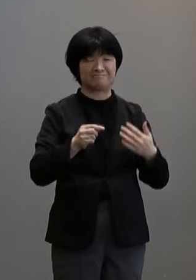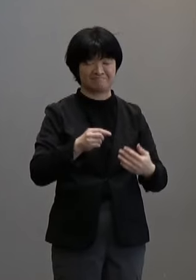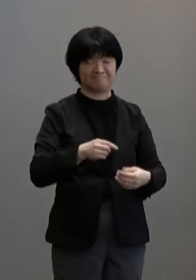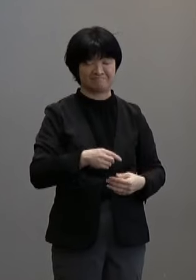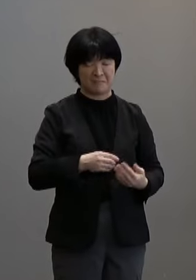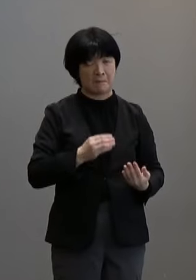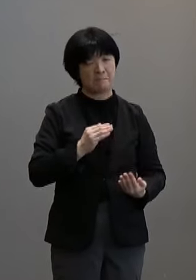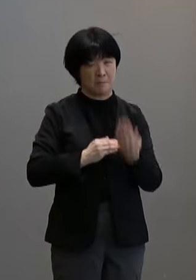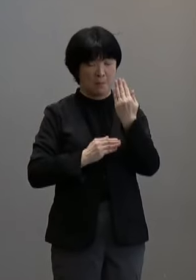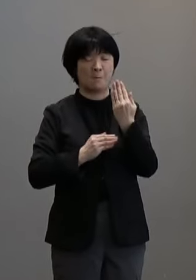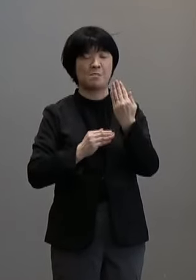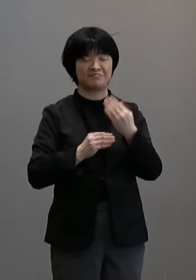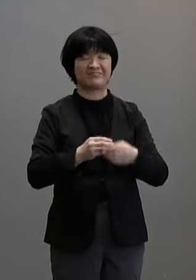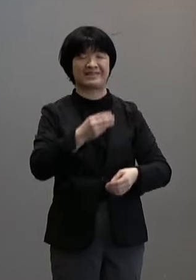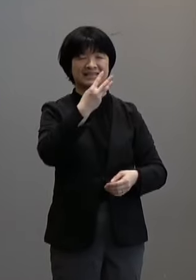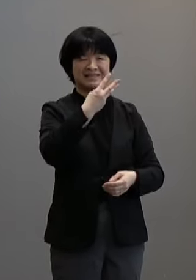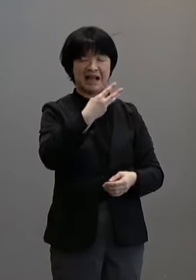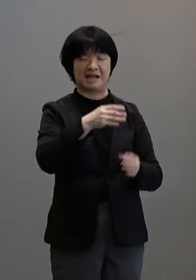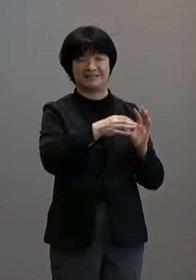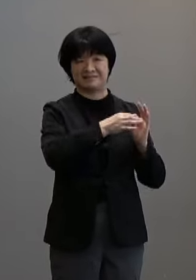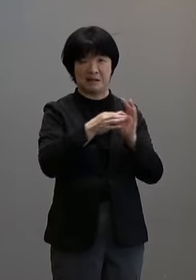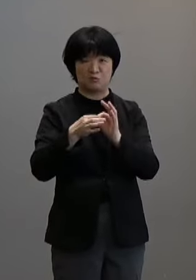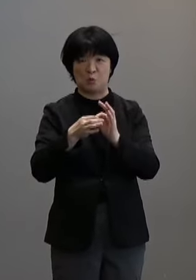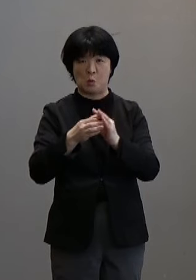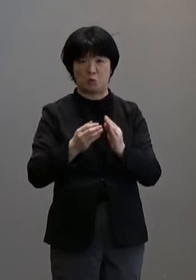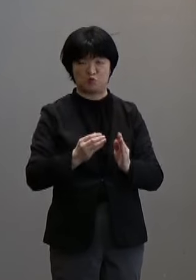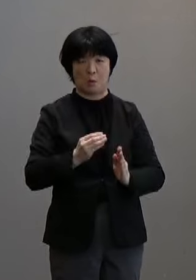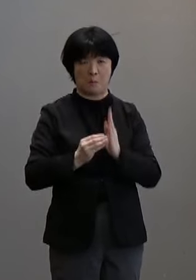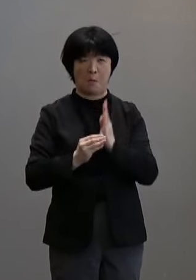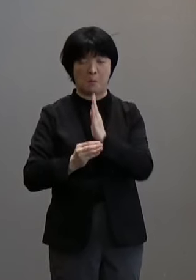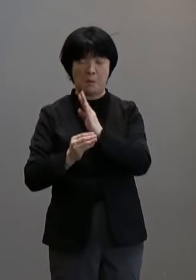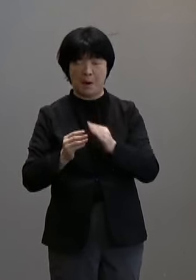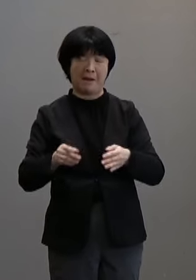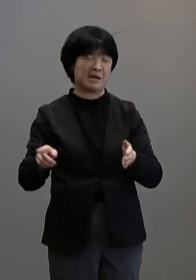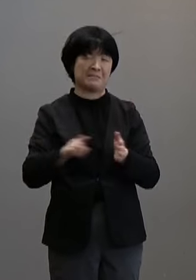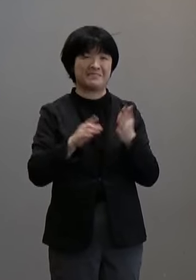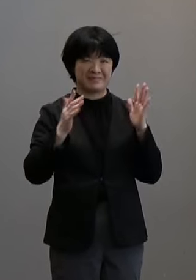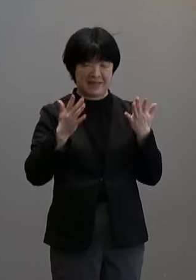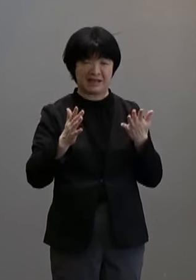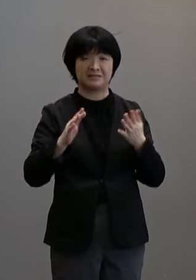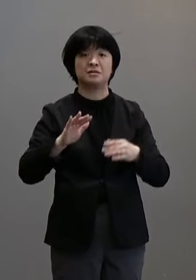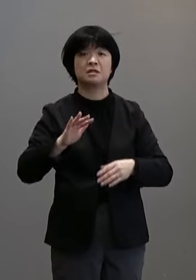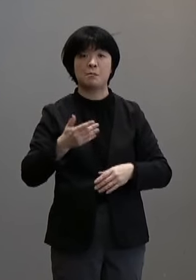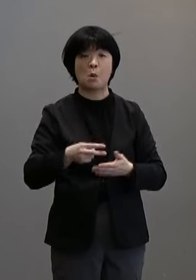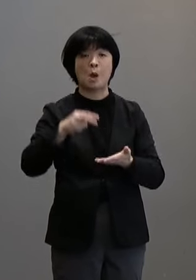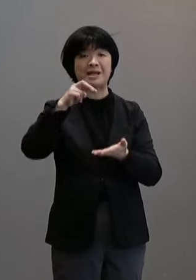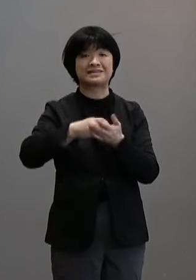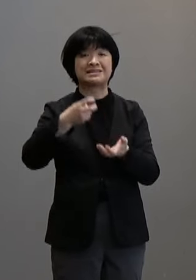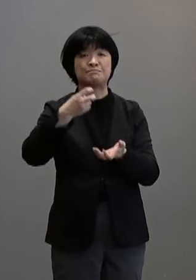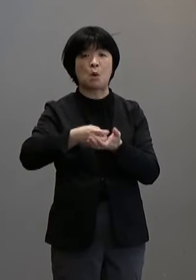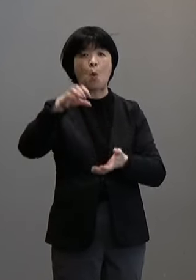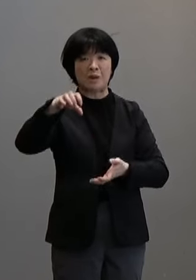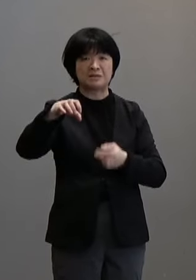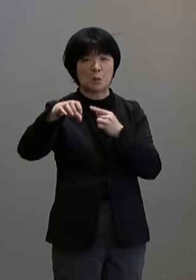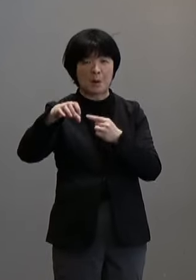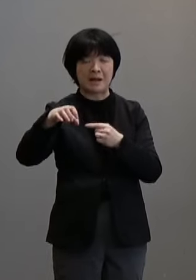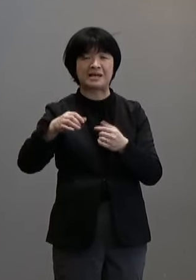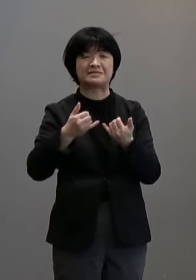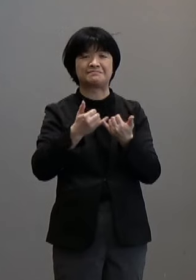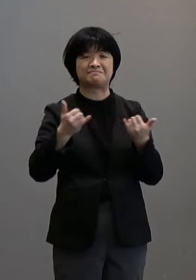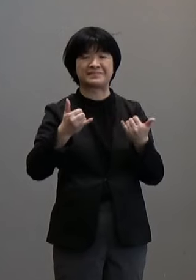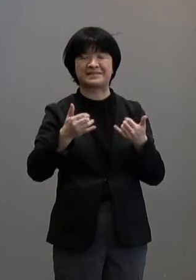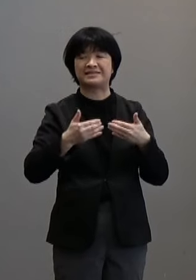期連続で同じ政党が政権を担うのは初めてのことになりました。はい、一方で同時に行われた立法院の選挙では民進党が過半数の